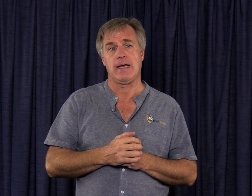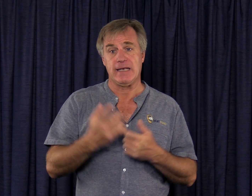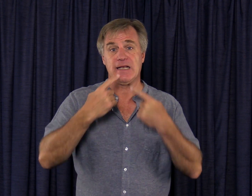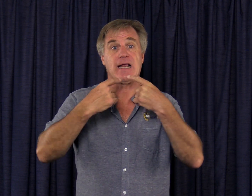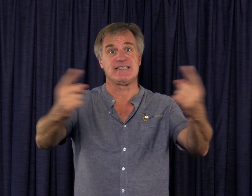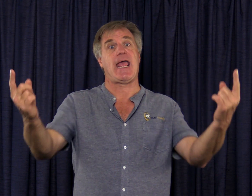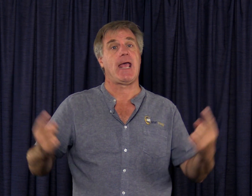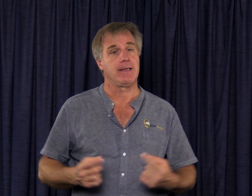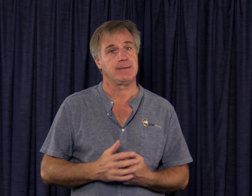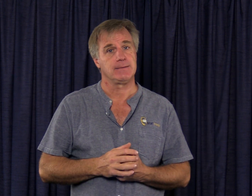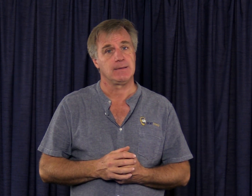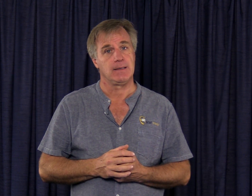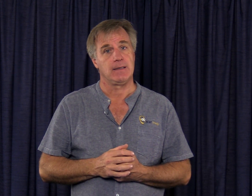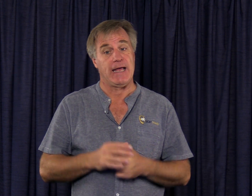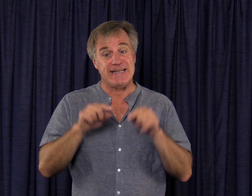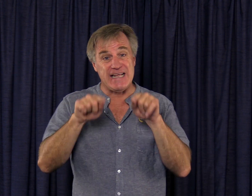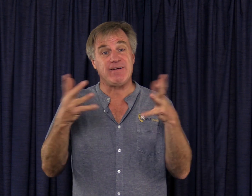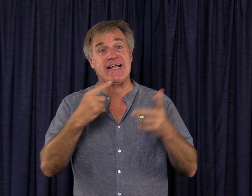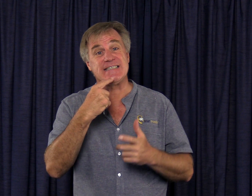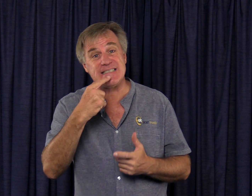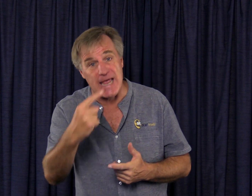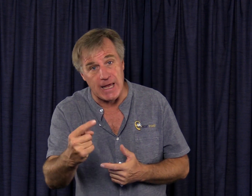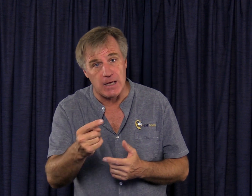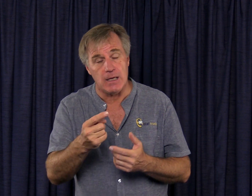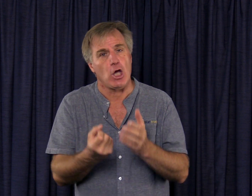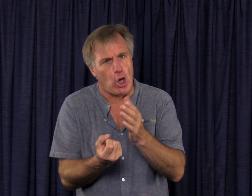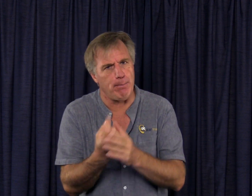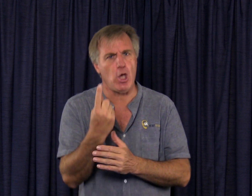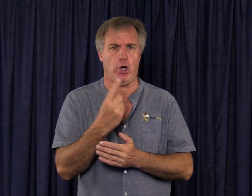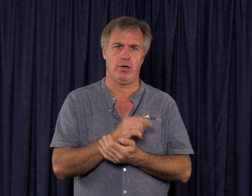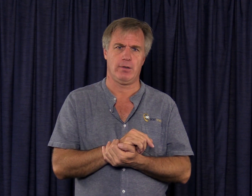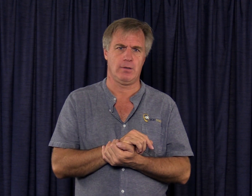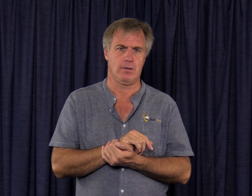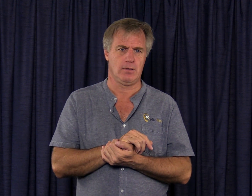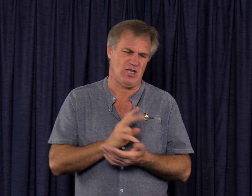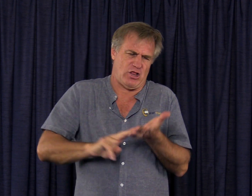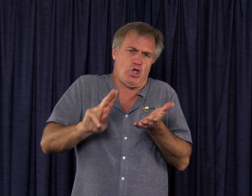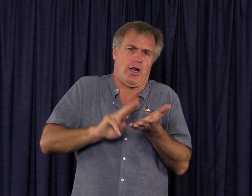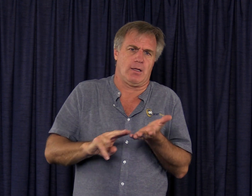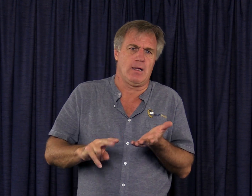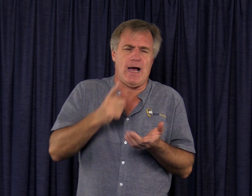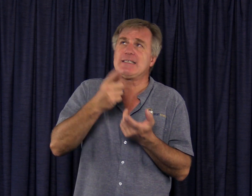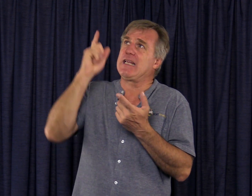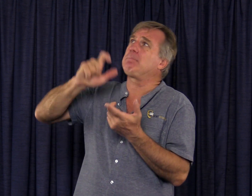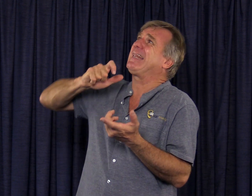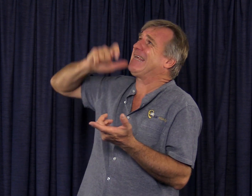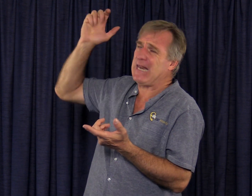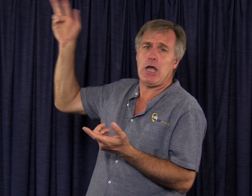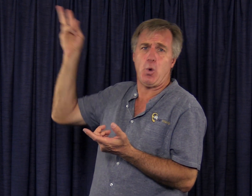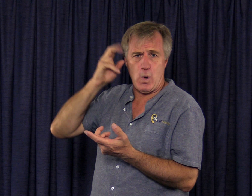en dit dan sê. En dit wat hy sê, gebeur. Natuurlik, as hy dit by die Here gehoor